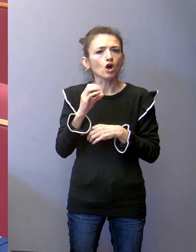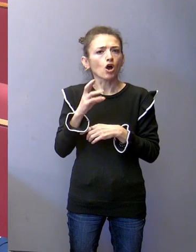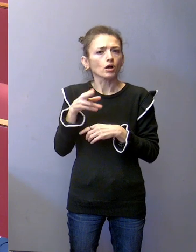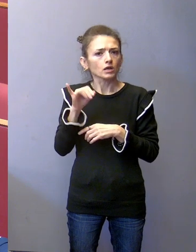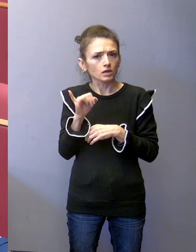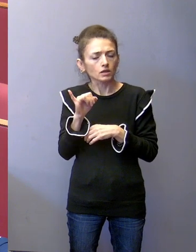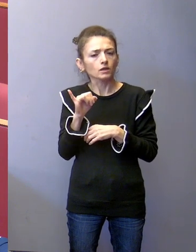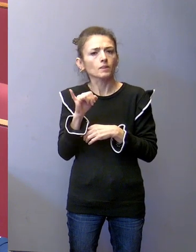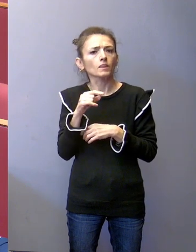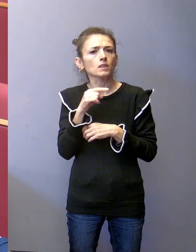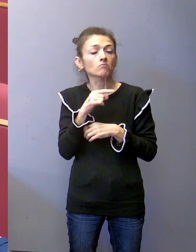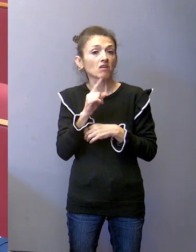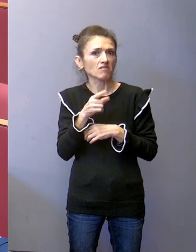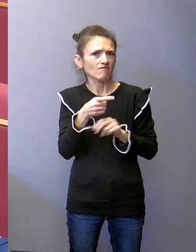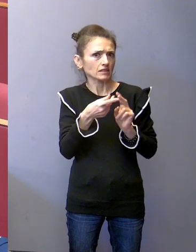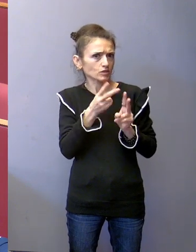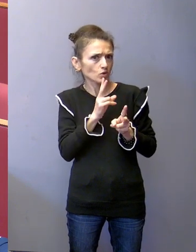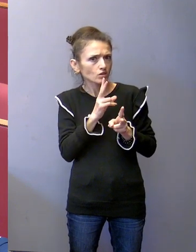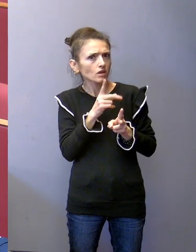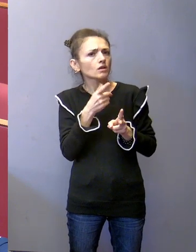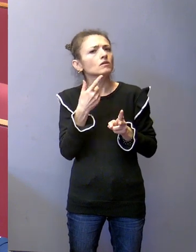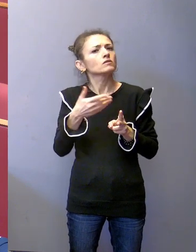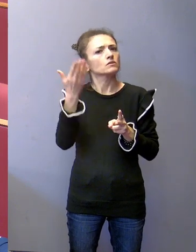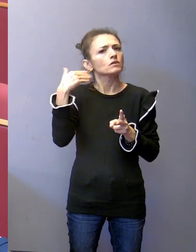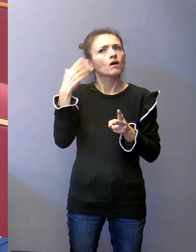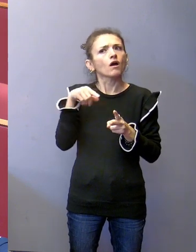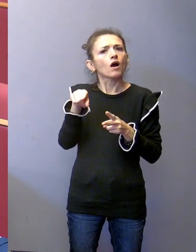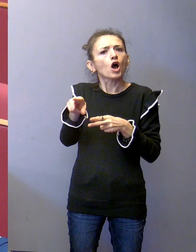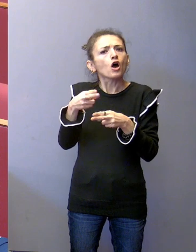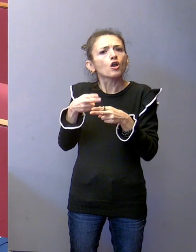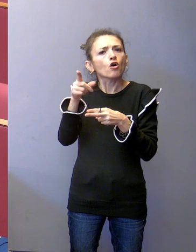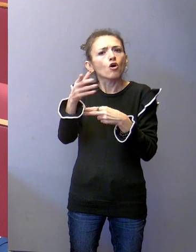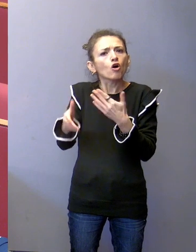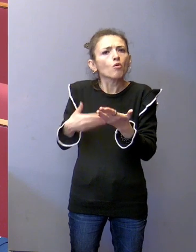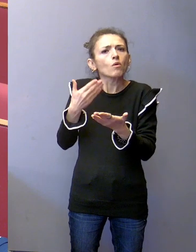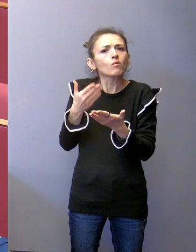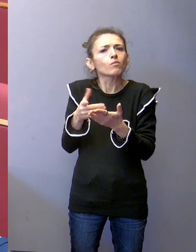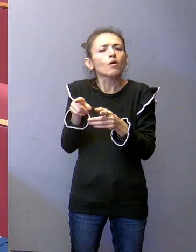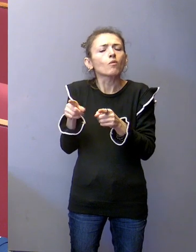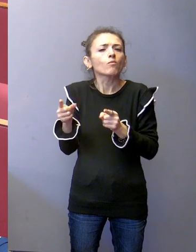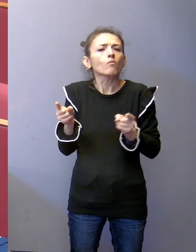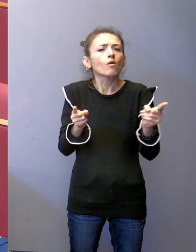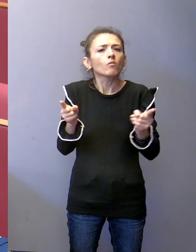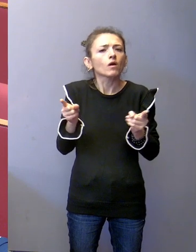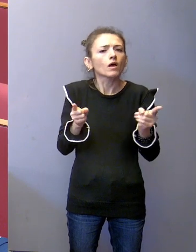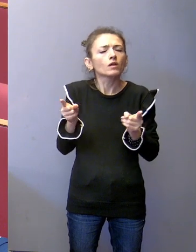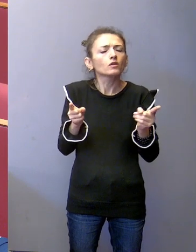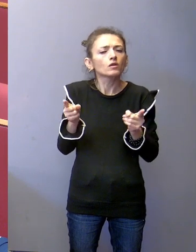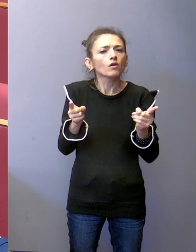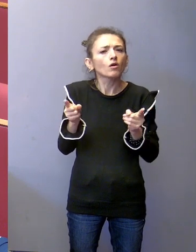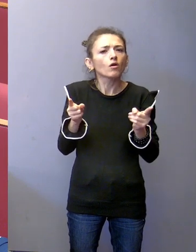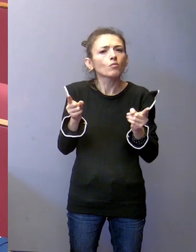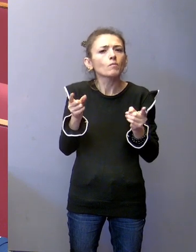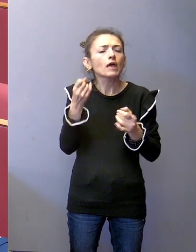che poi mi risponderà ha presentato a Roma nell'ambito della presentazione diciamo nell'ambito di quella che